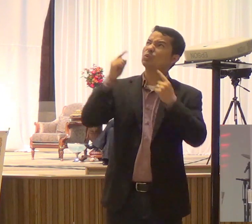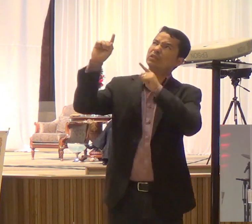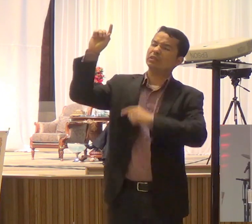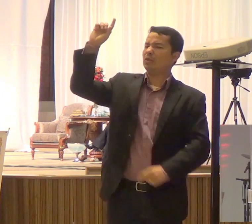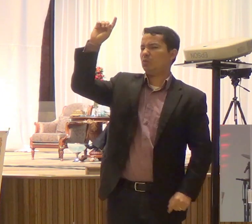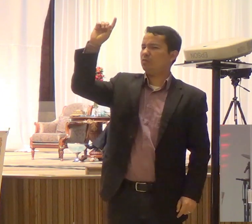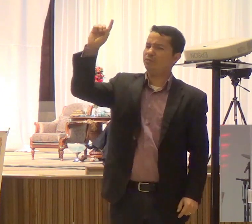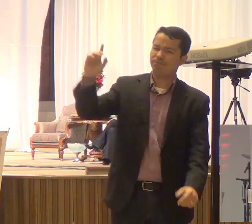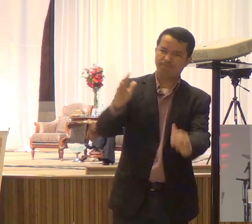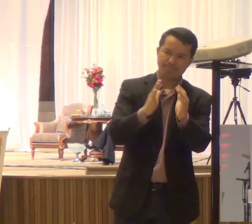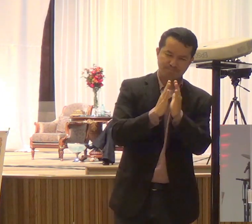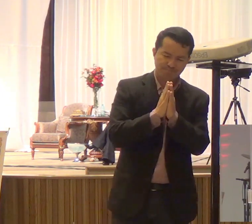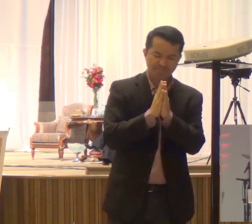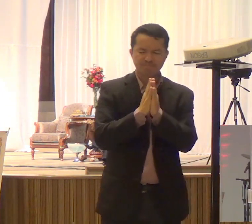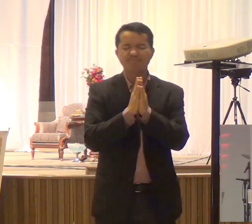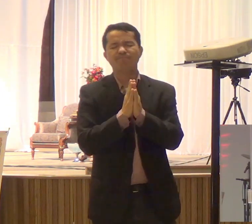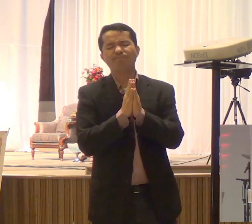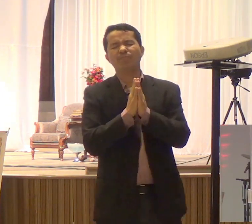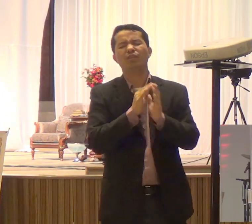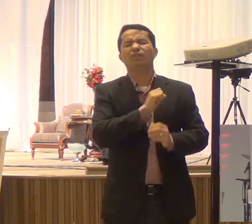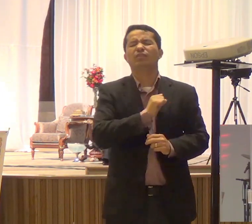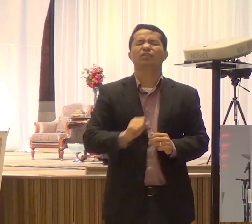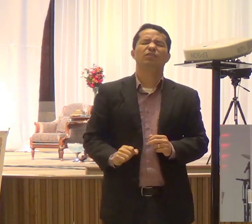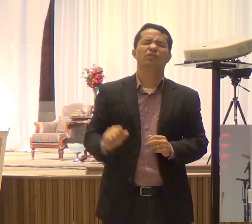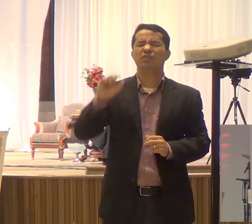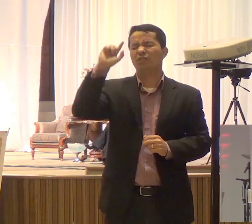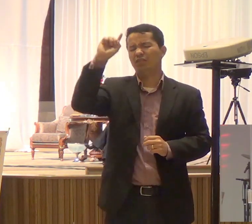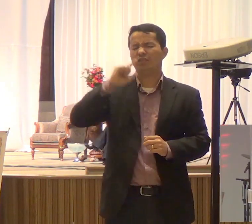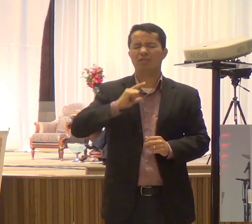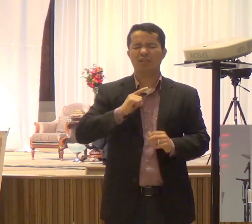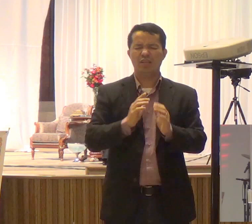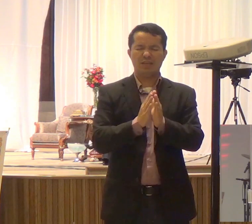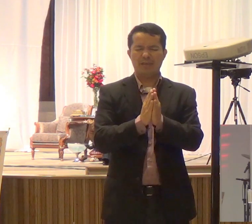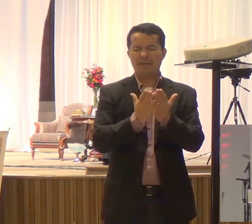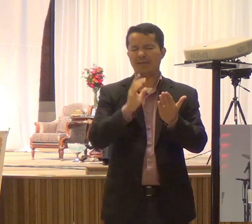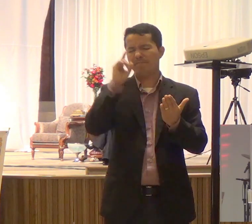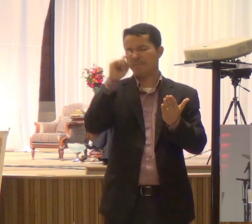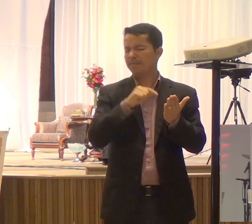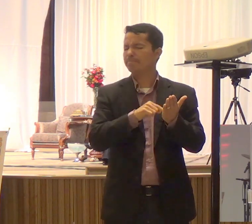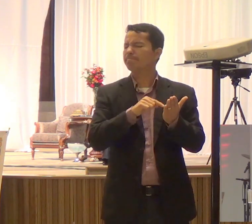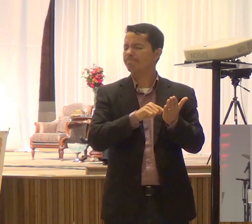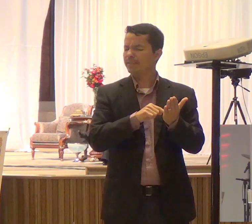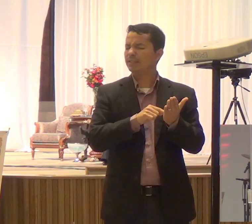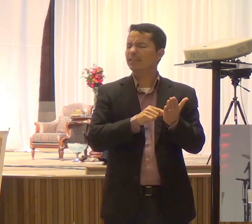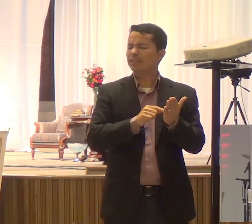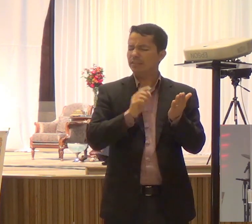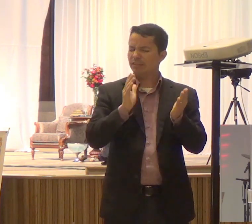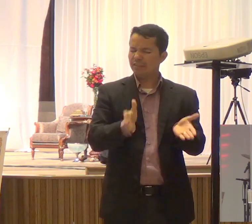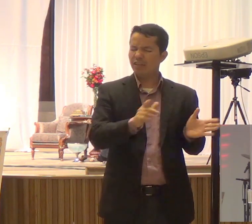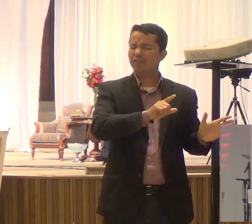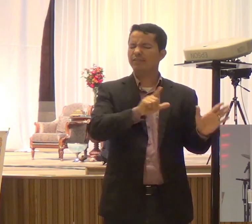Senhor, está aqui a tua palavra, esta mesma palavra que o Senhor já ministrou ao meu coração essa